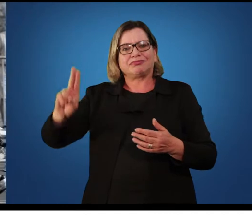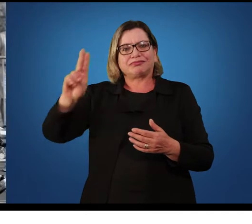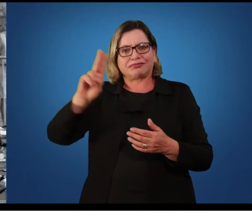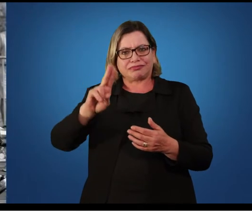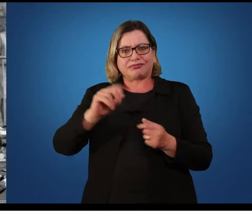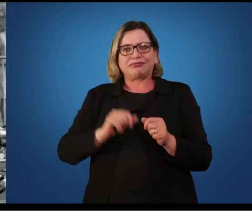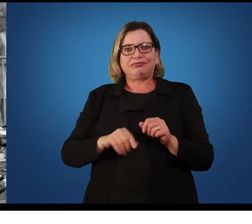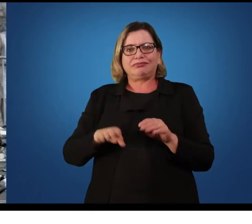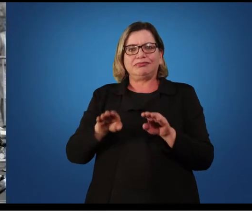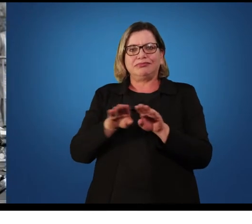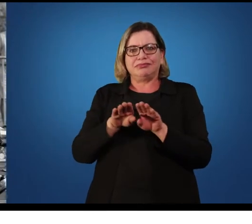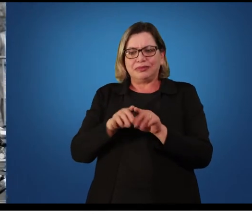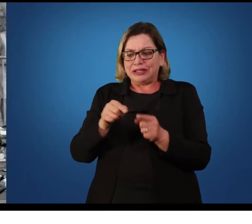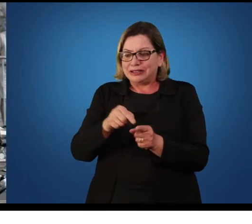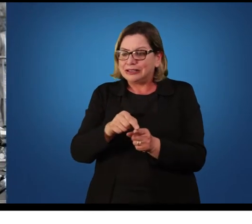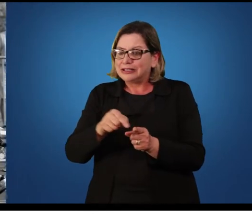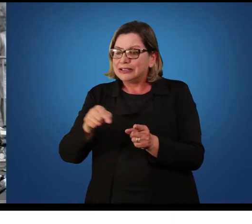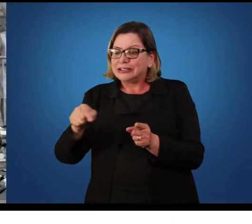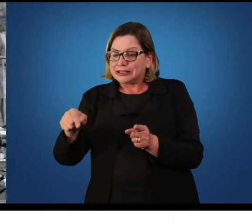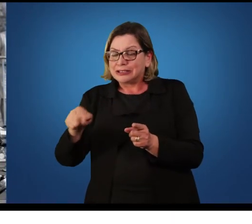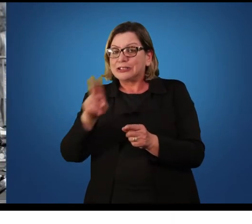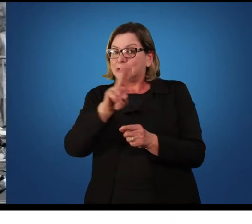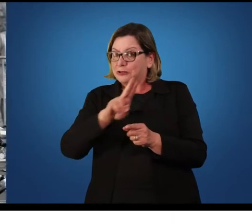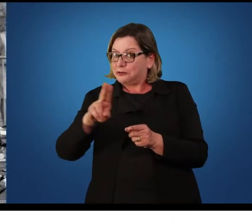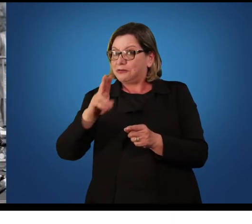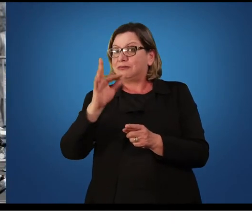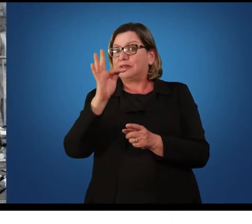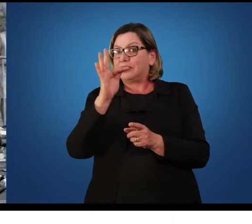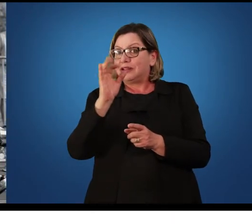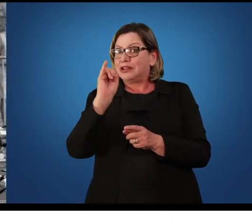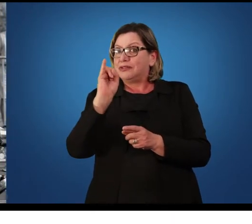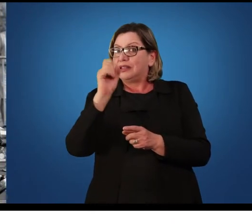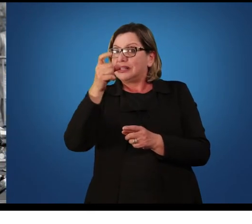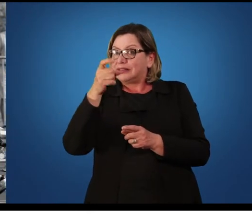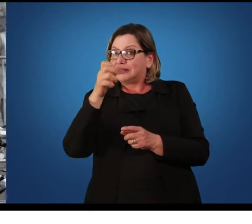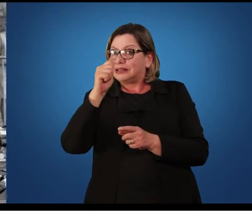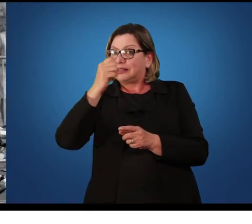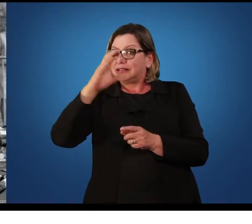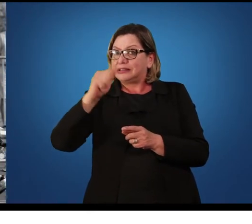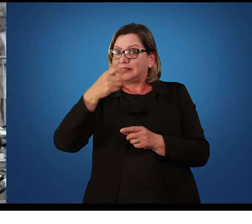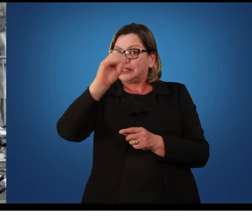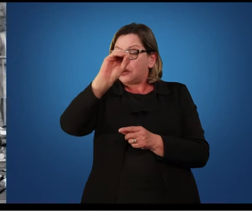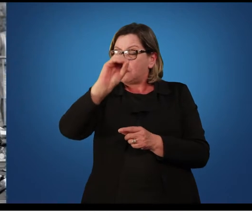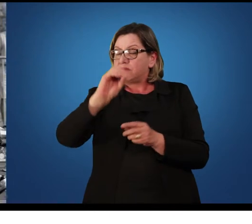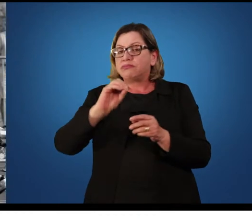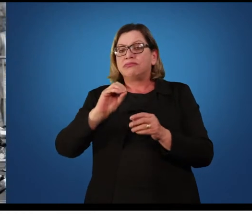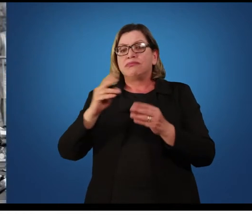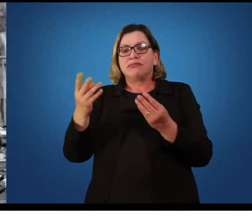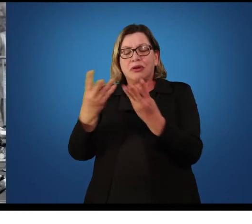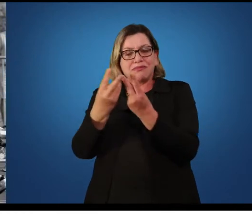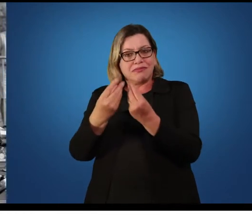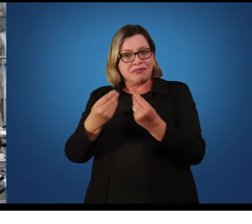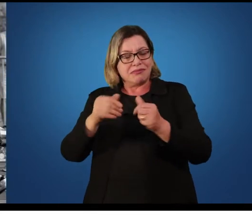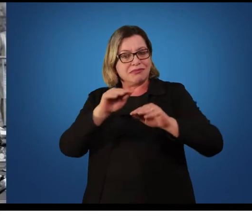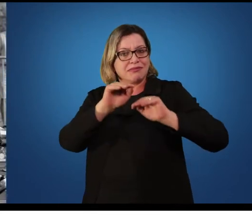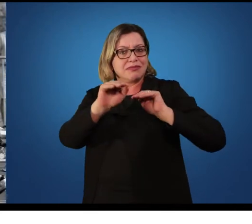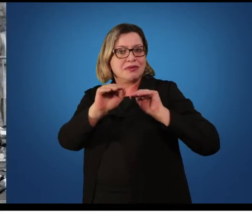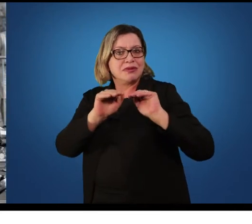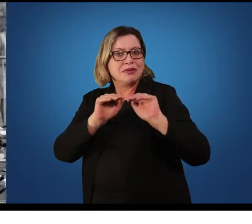Ele denomina esse segundo estágio de fixação para habilidades motoras fechadas, ou seja,